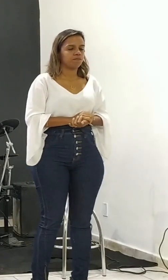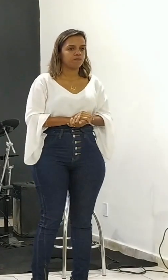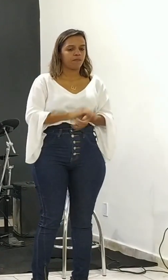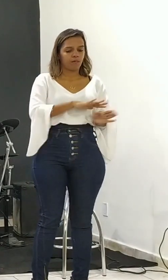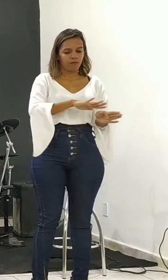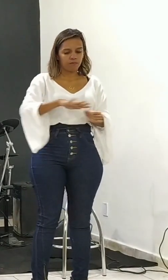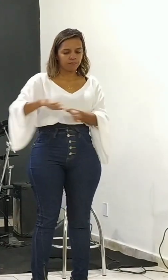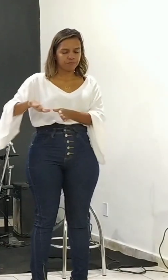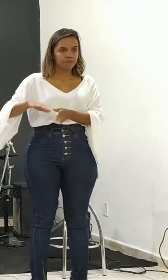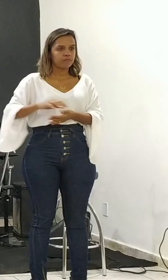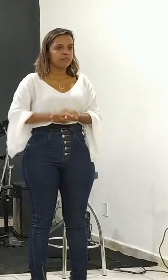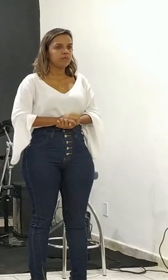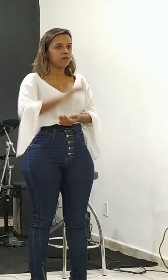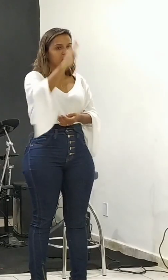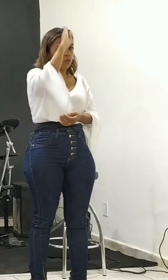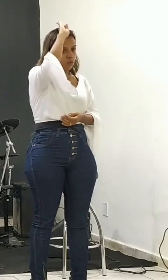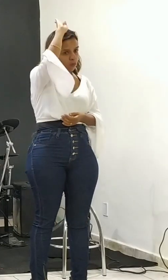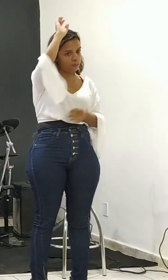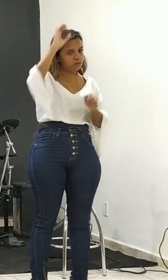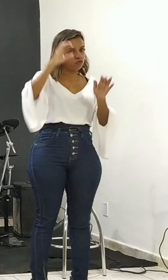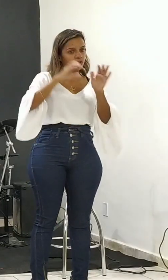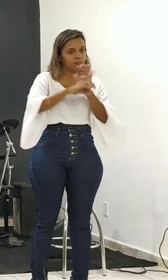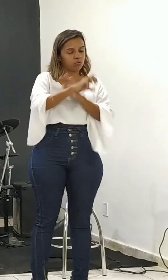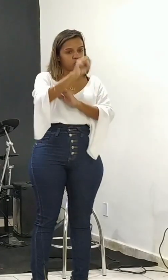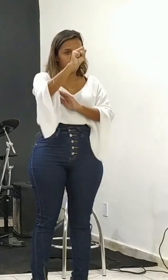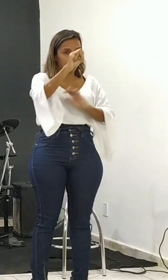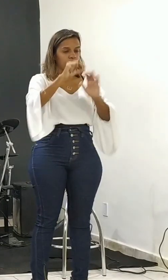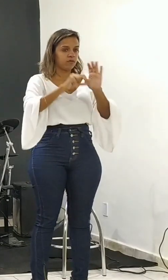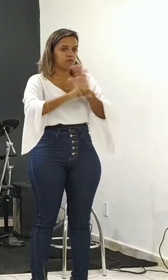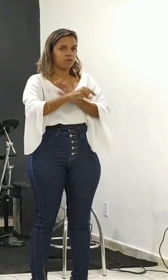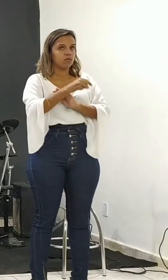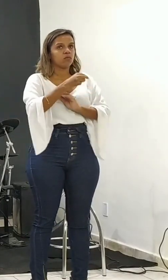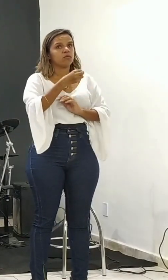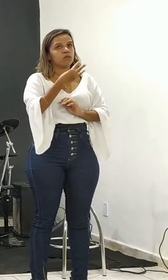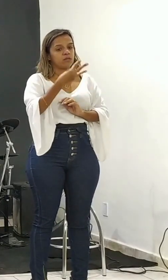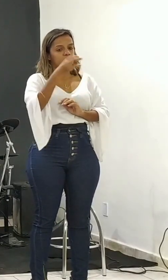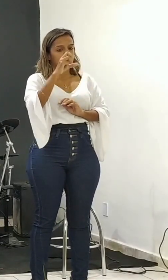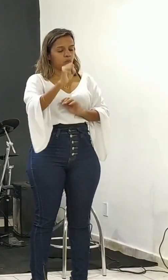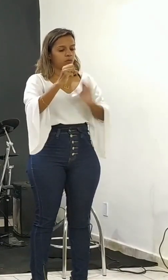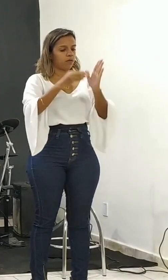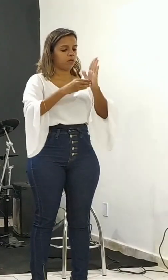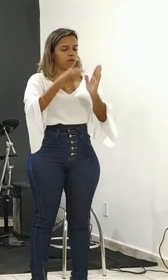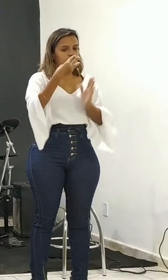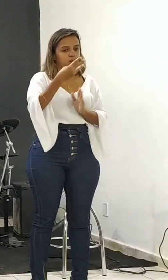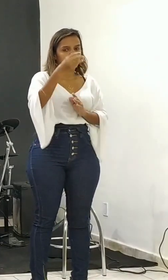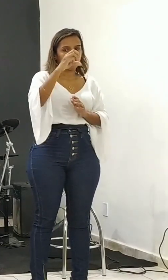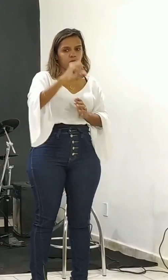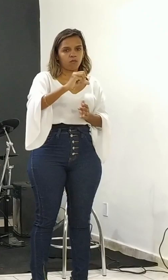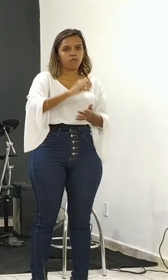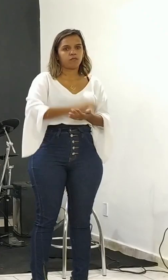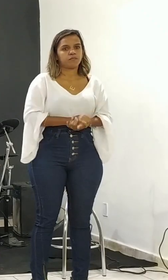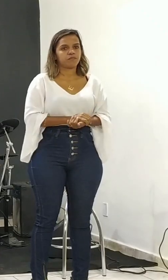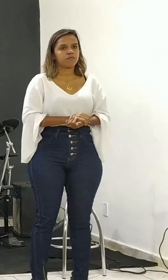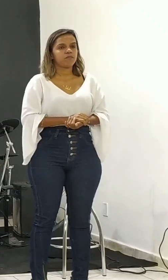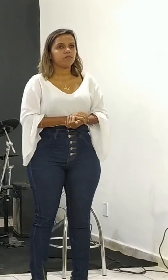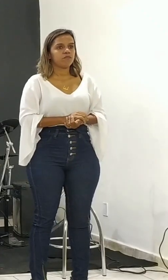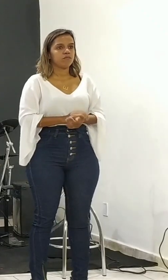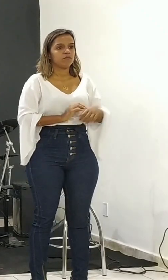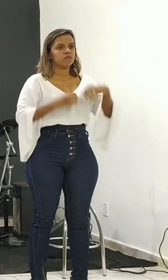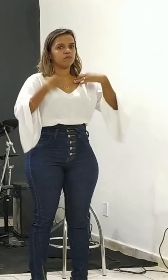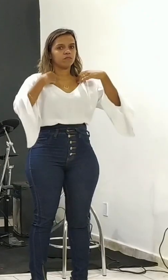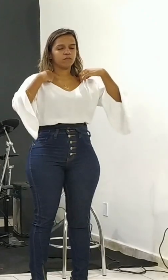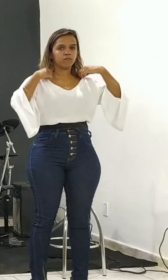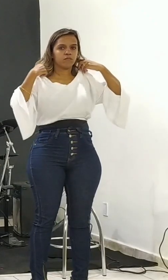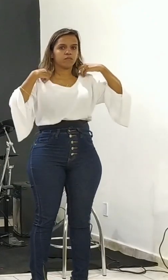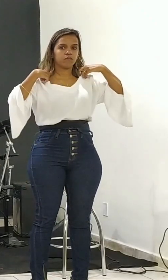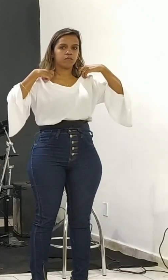Romanos 8, 38, 39, já partindo para o final. Quando eu for ler os últimos versículos aqui, vou chamar até o